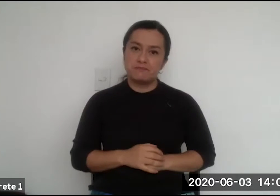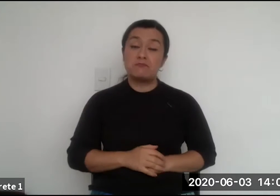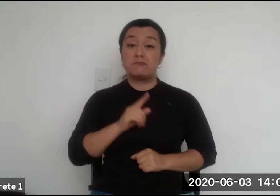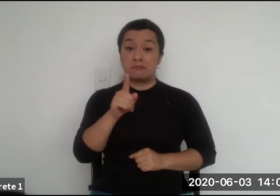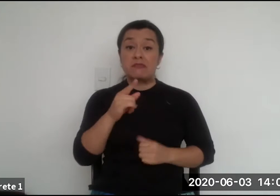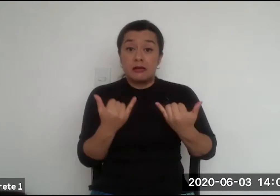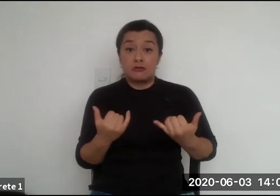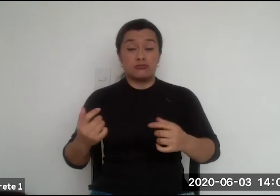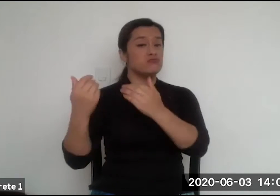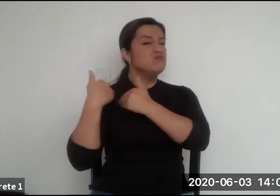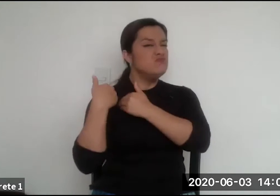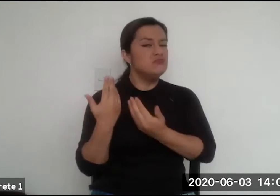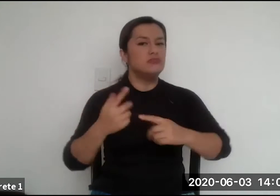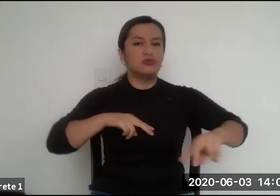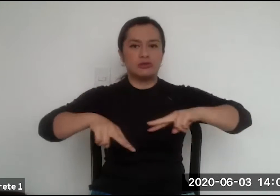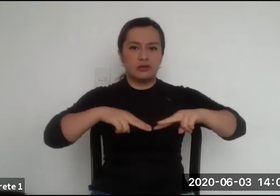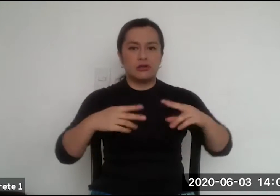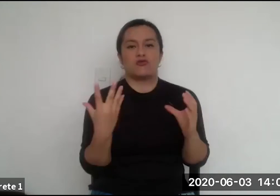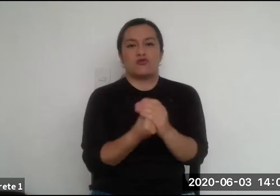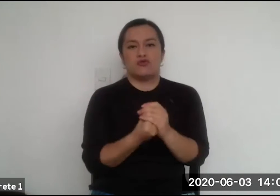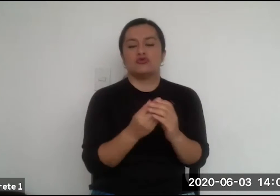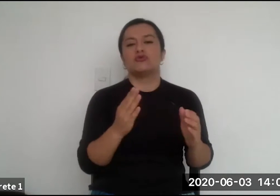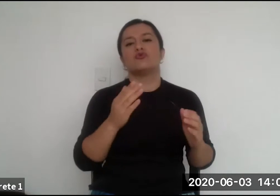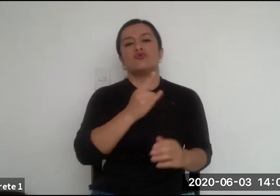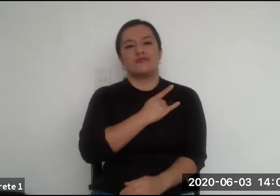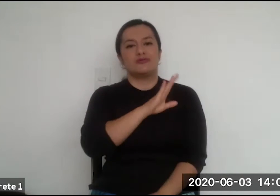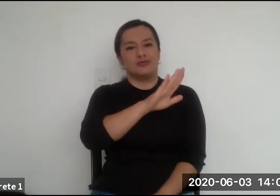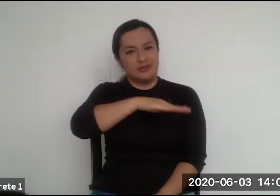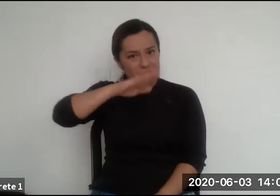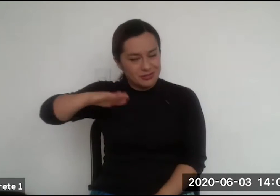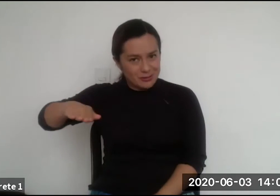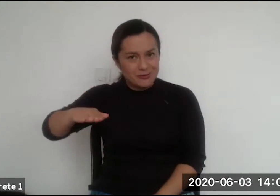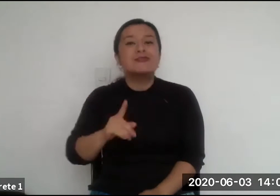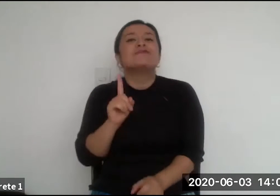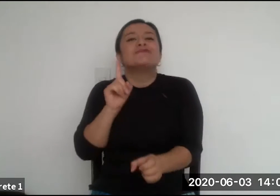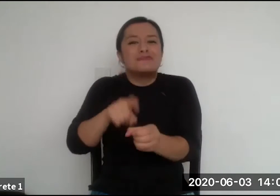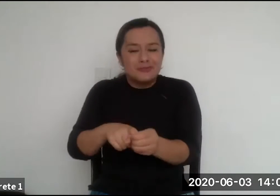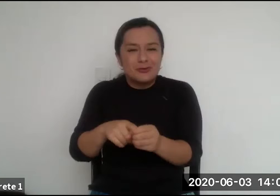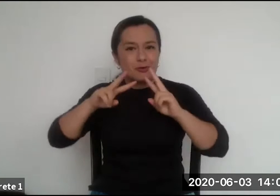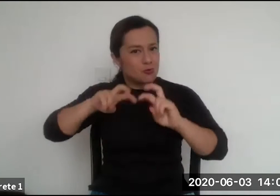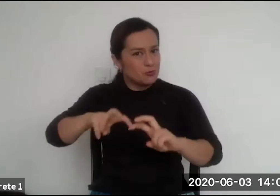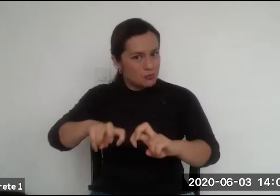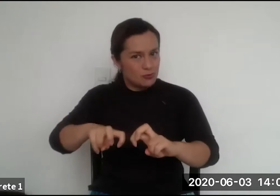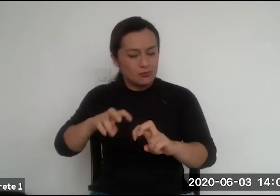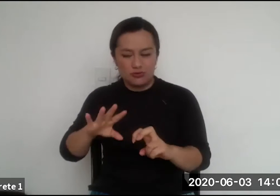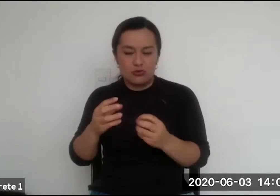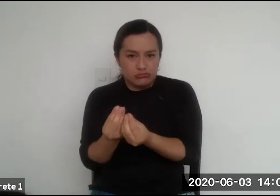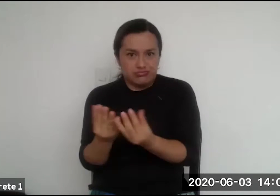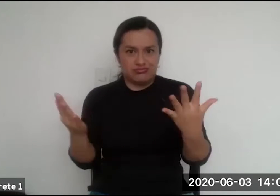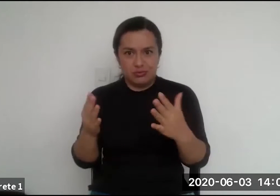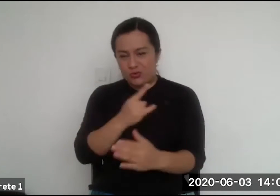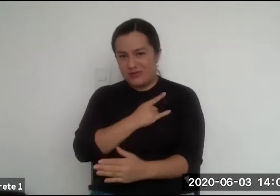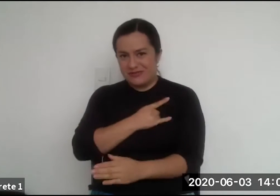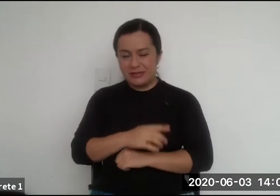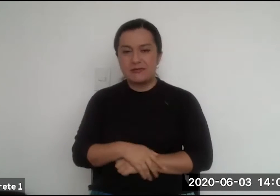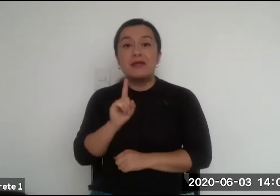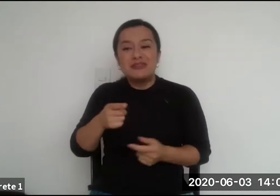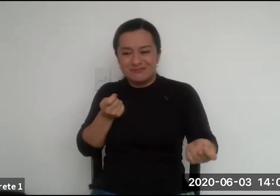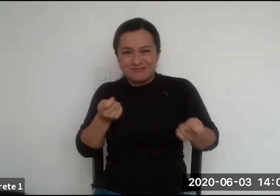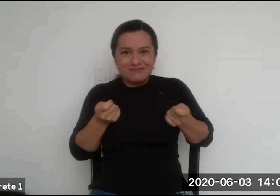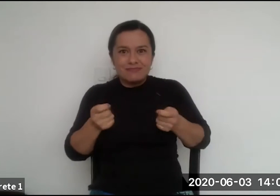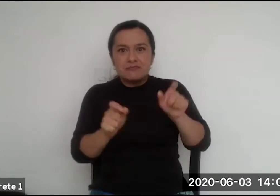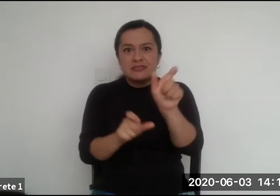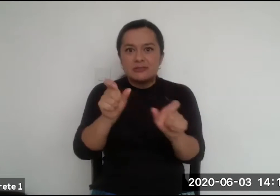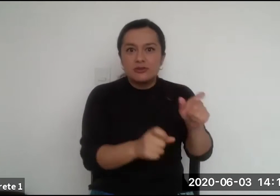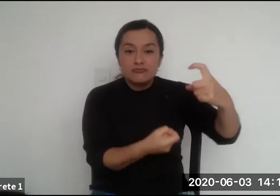coordinadora del Programa de Inclusión de la Universidad de Antioquia. Es integrante del Grupo de Investigación Unipluriversidad y coordina el semillero de